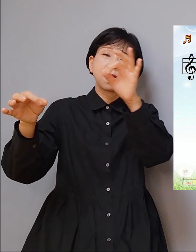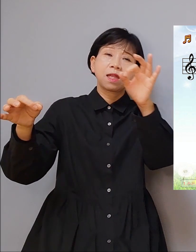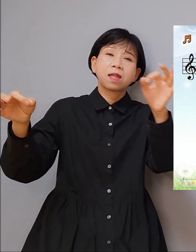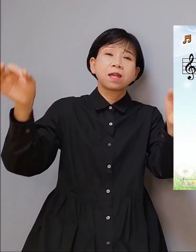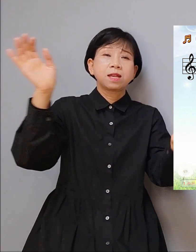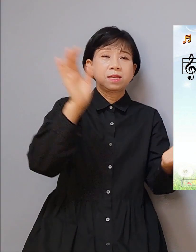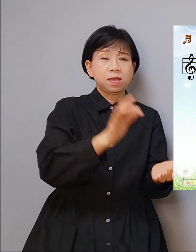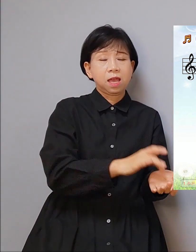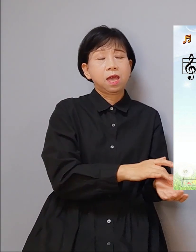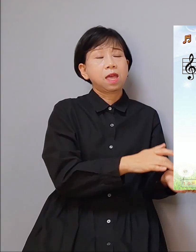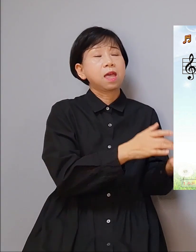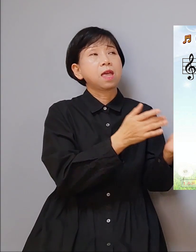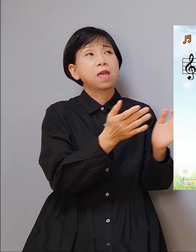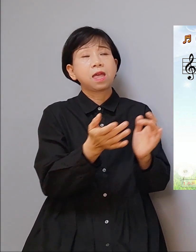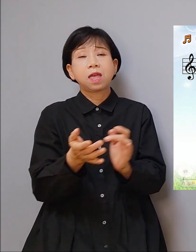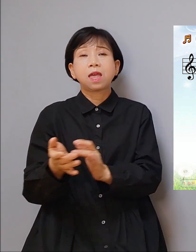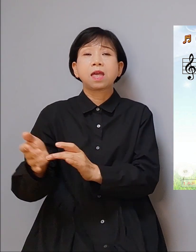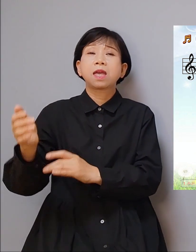부르네.